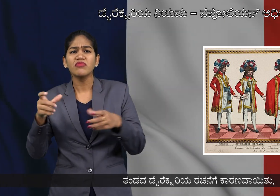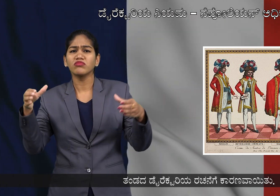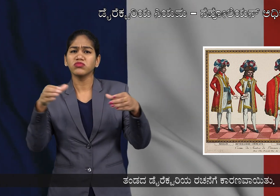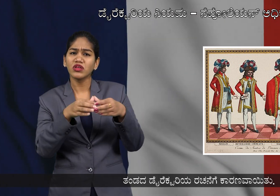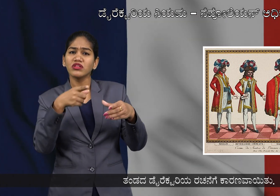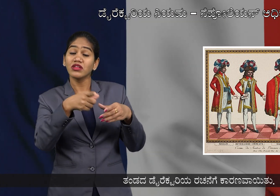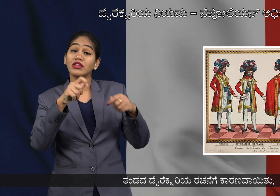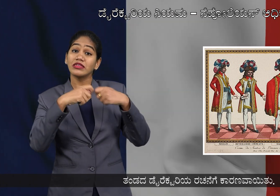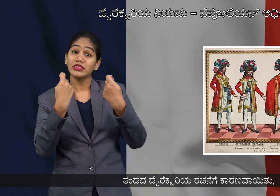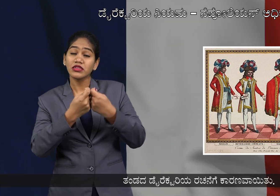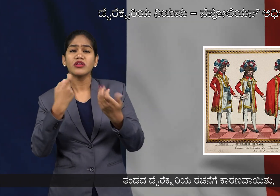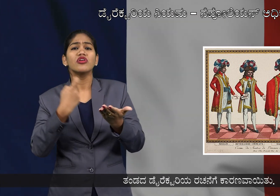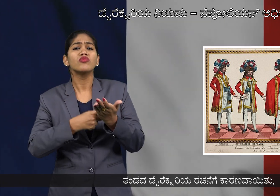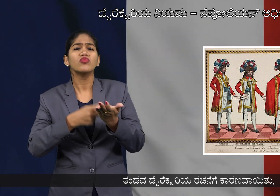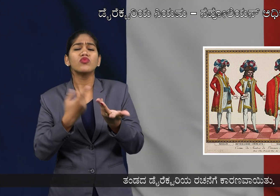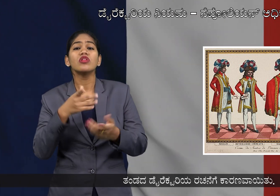ಕಾರಣವಾಯಿತು.